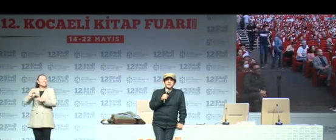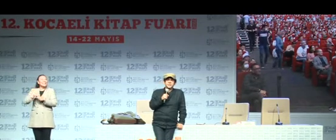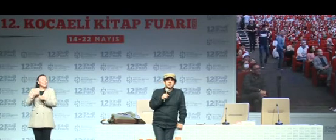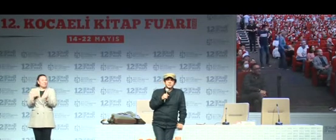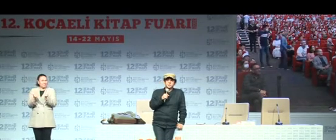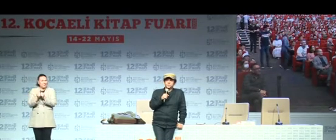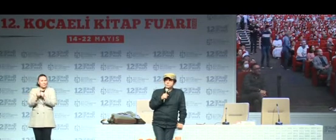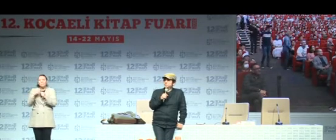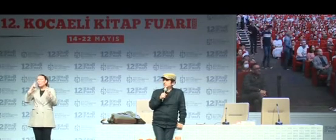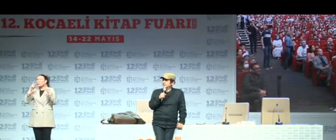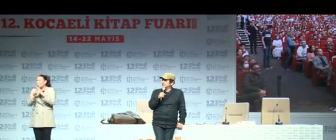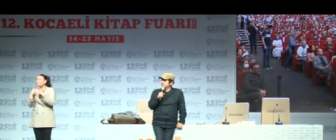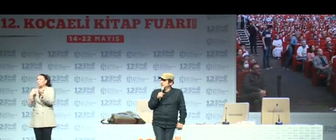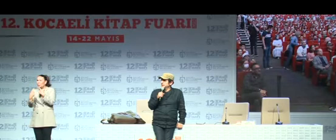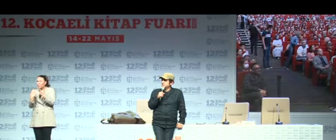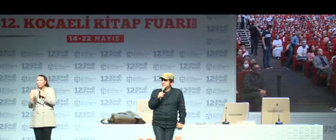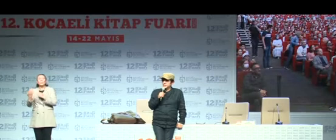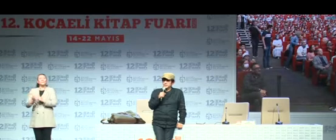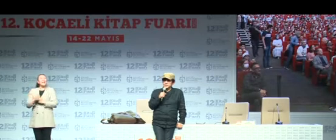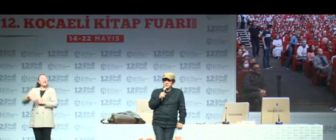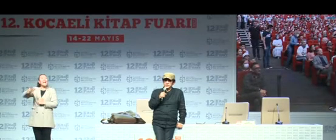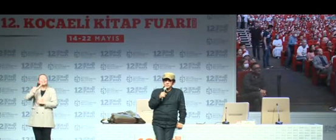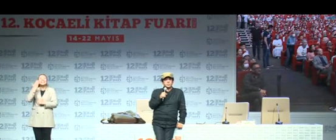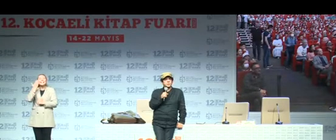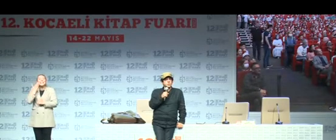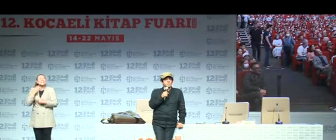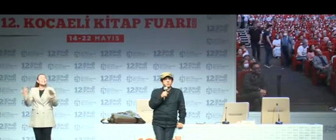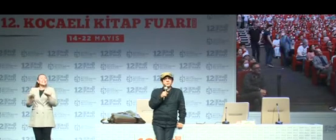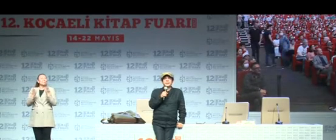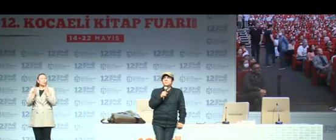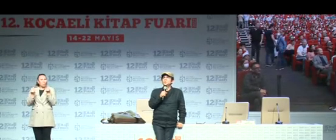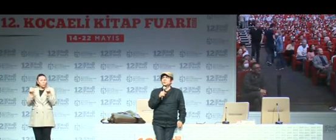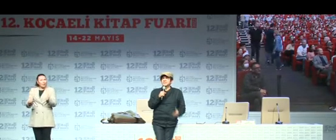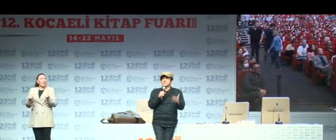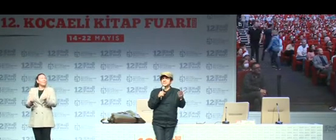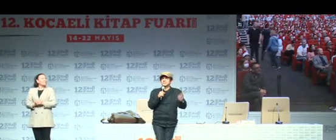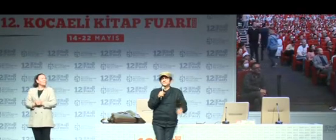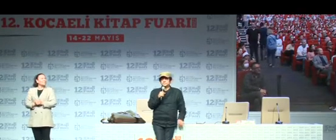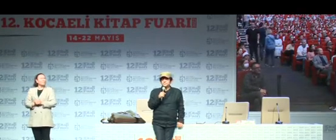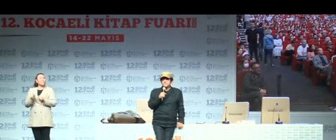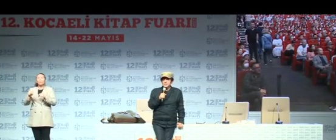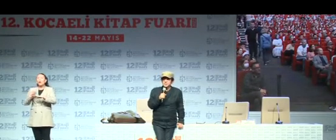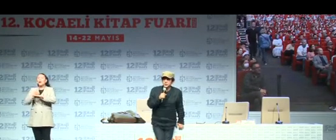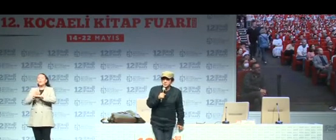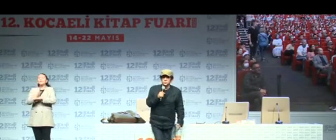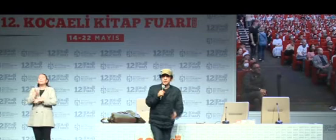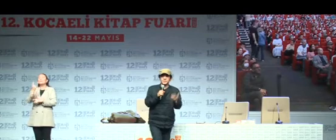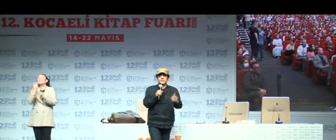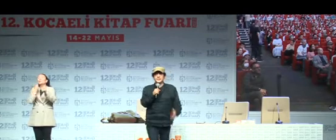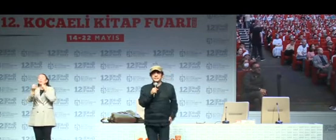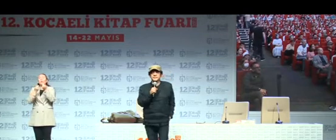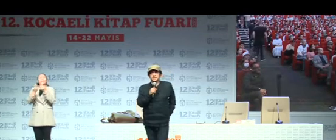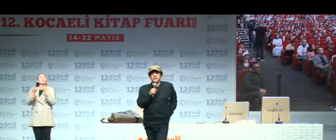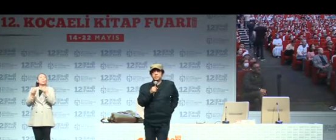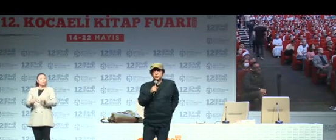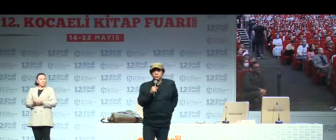birbirimizle görüşüp konuşuyoruz. Herkesin izlenimleri çok güzel. Bu aslında bir söyleşi olacak tabii